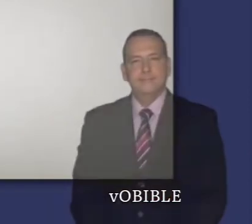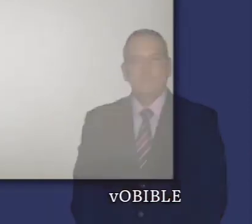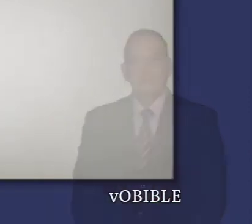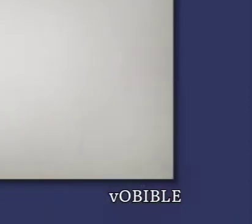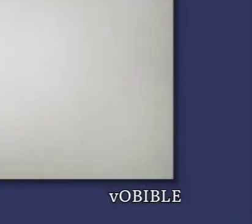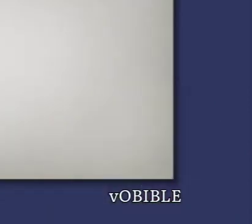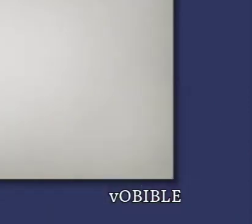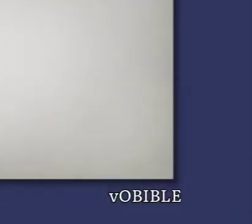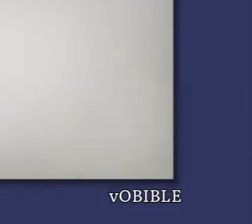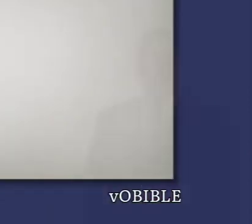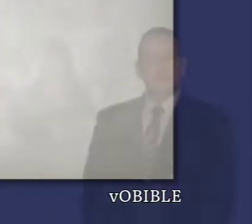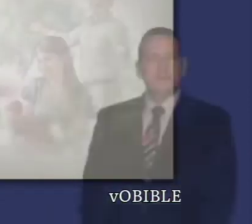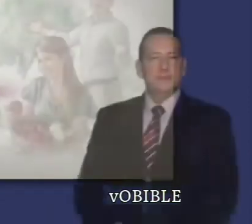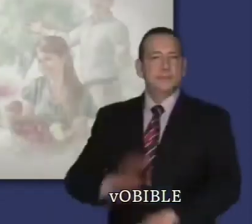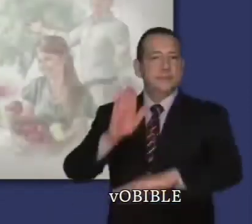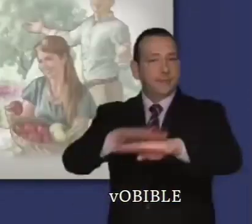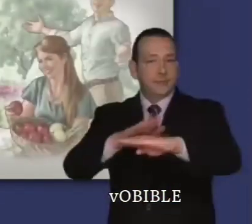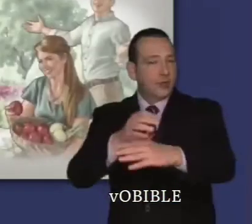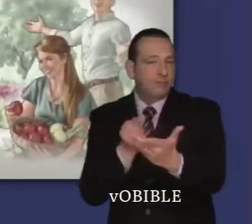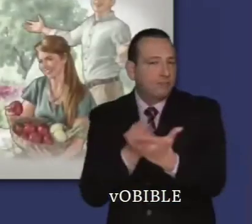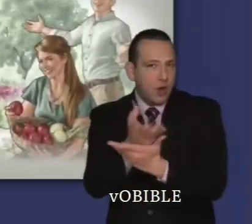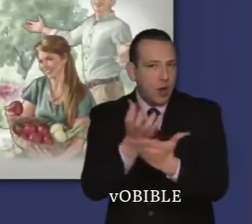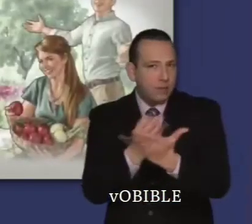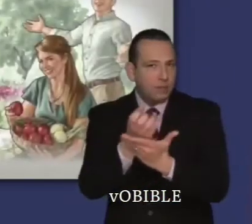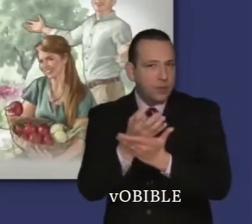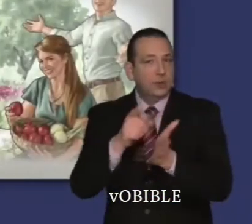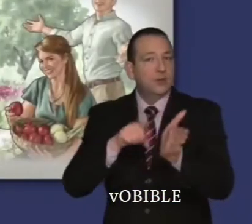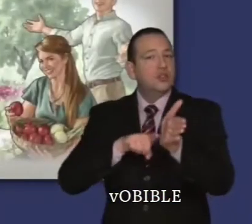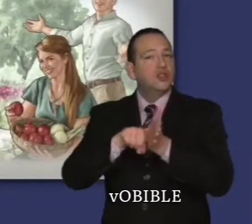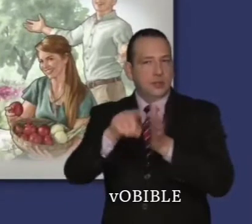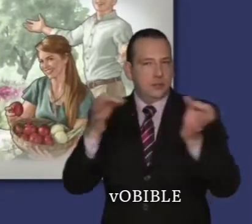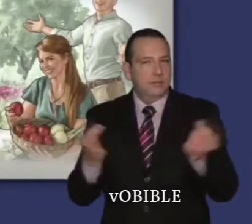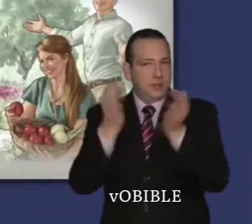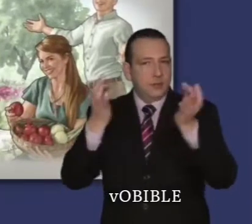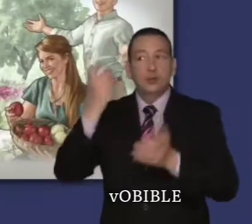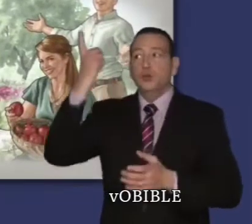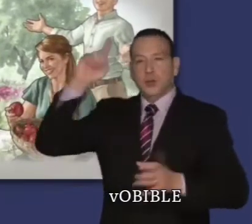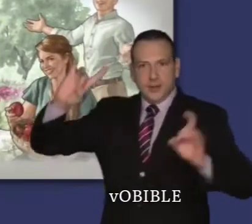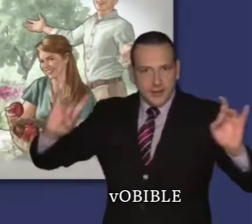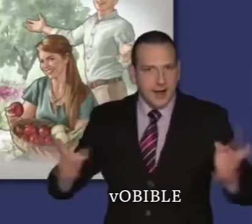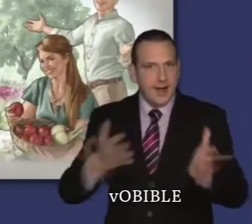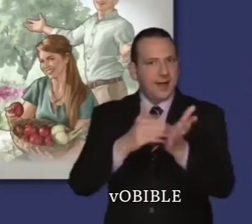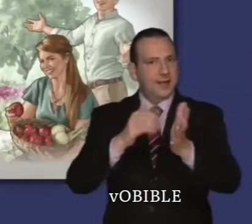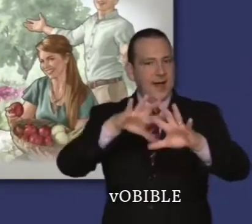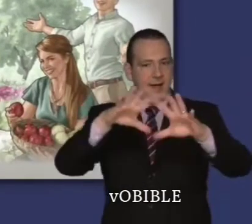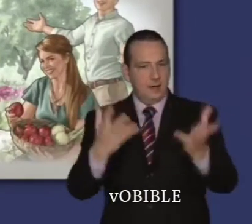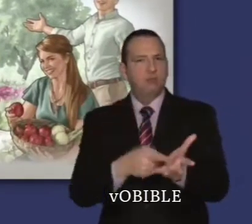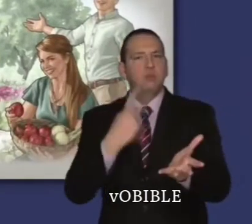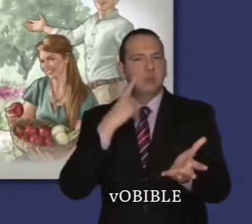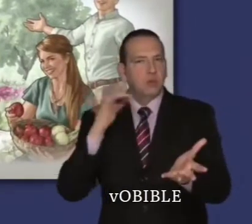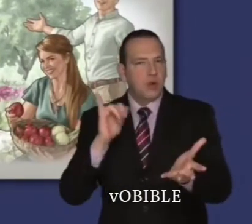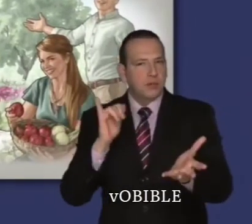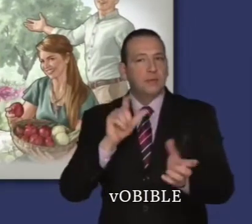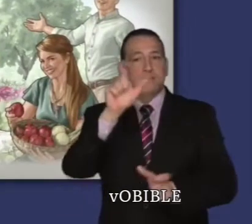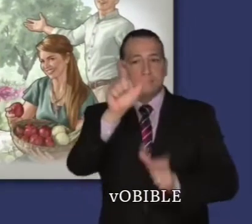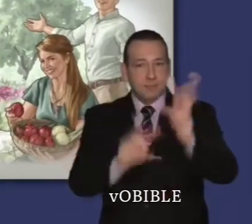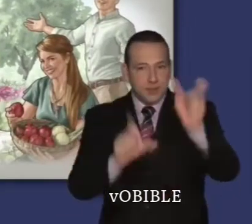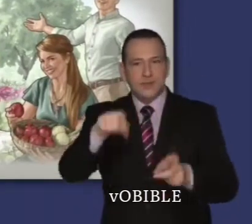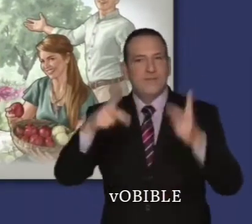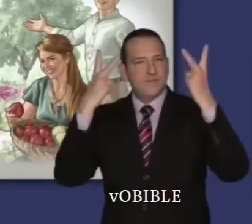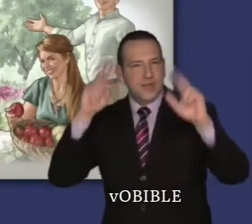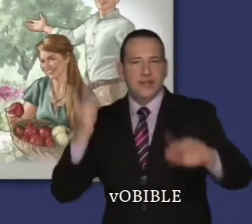Le saviez-vous? La Genèse fixe le thème de toute la Bible, à savoir la justification du droit de Jéhovah à